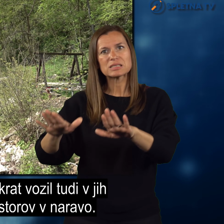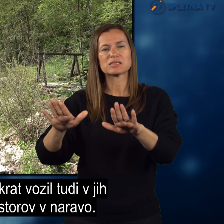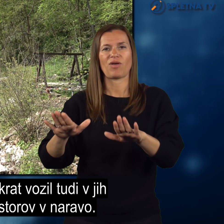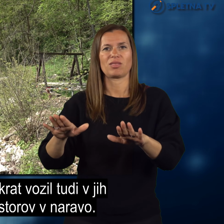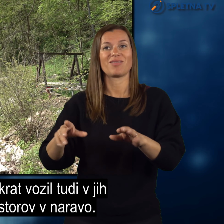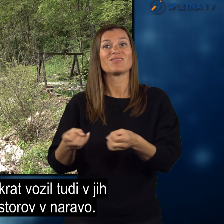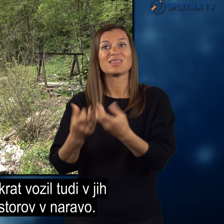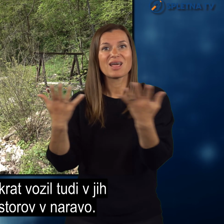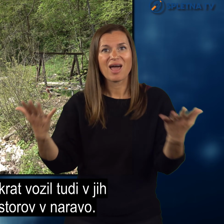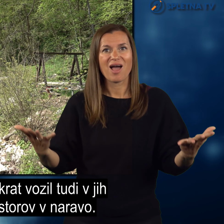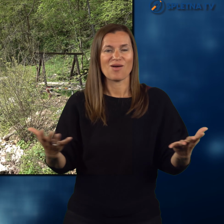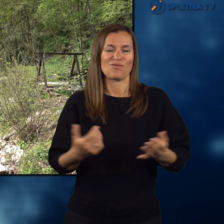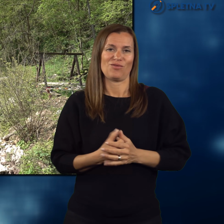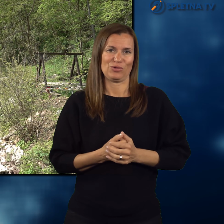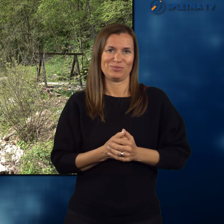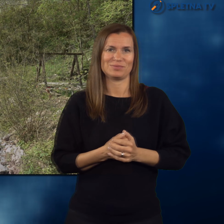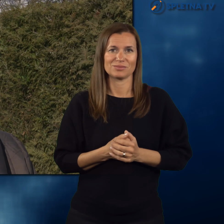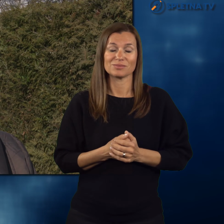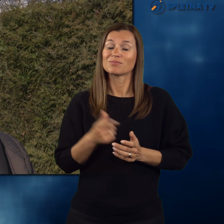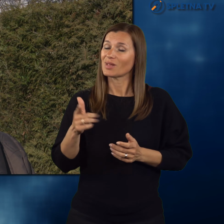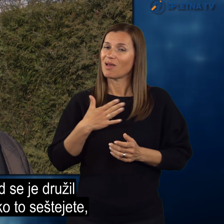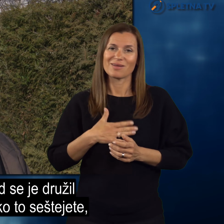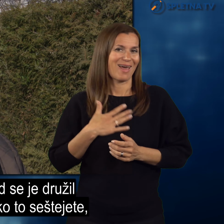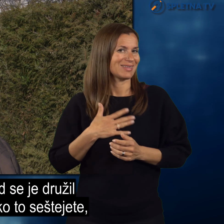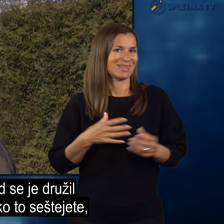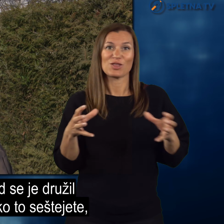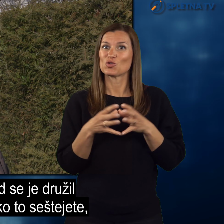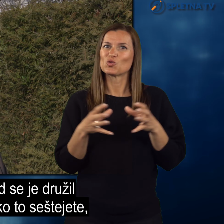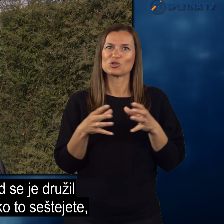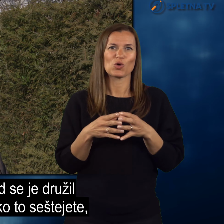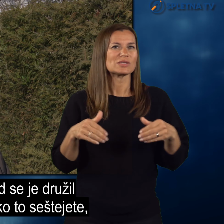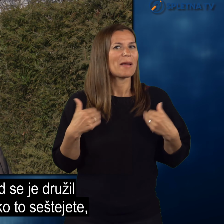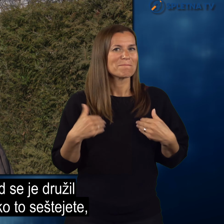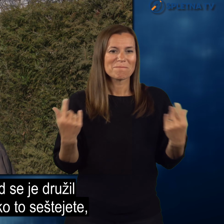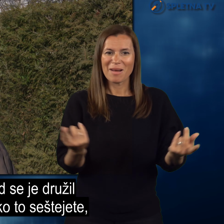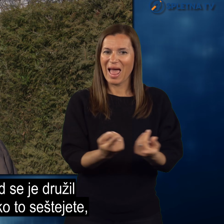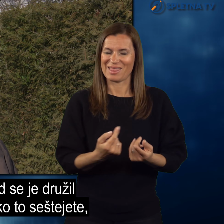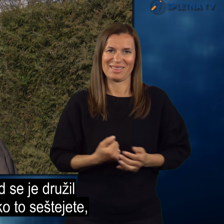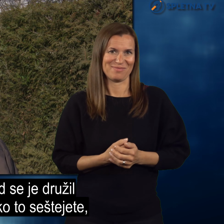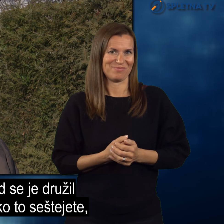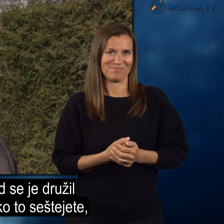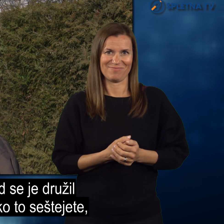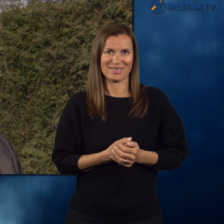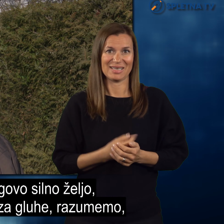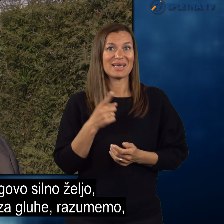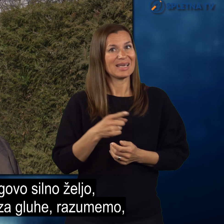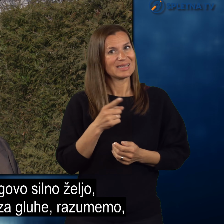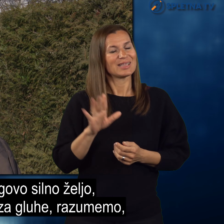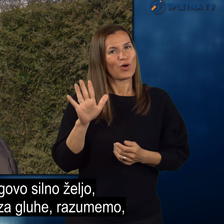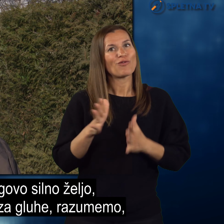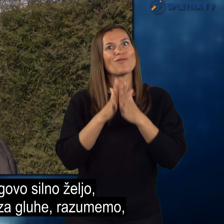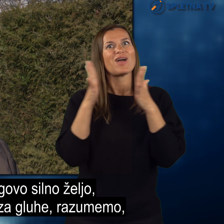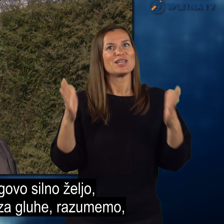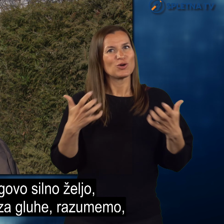izven prostorov, v naravo. Skratka, rad se je družil z mladino. In ko to seštejete potem s to